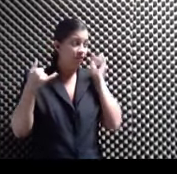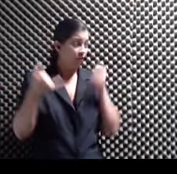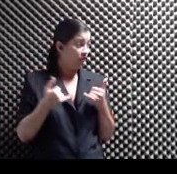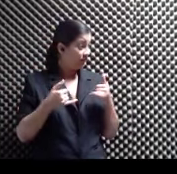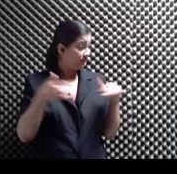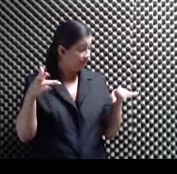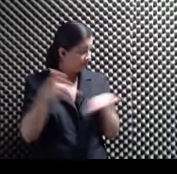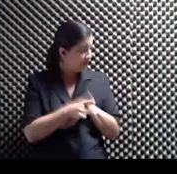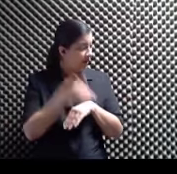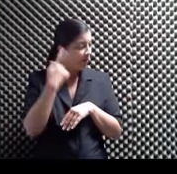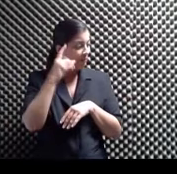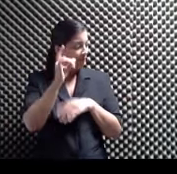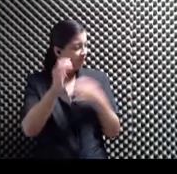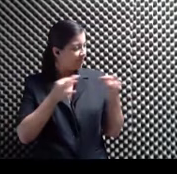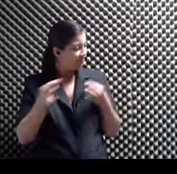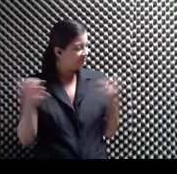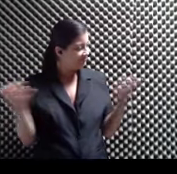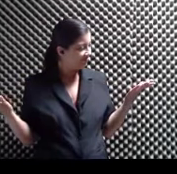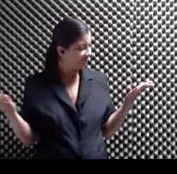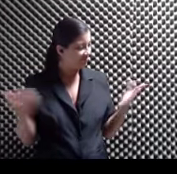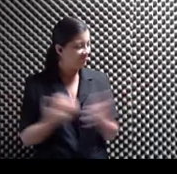vaya.